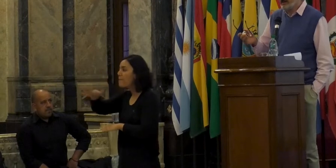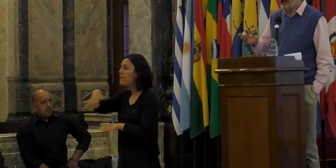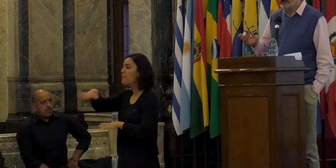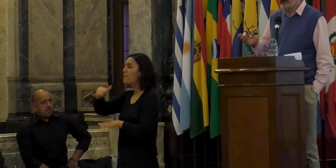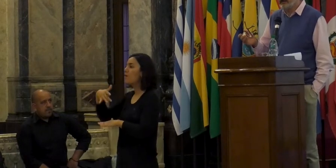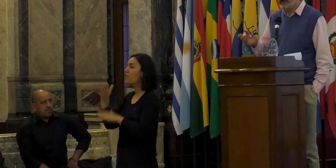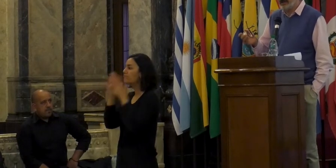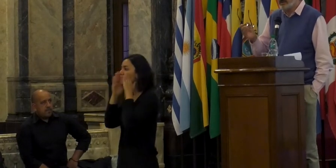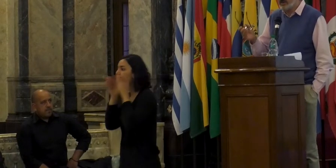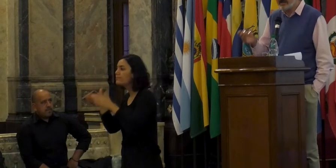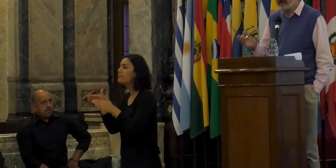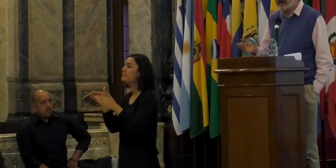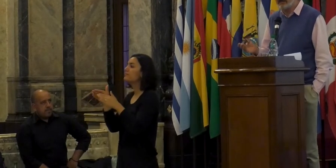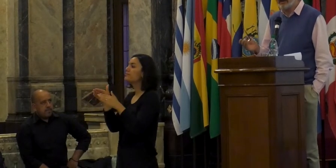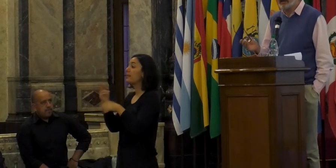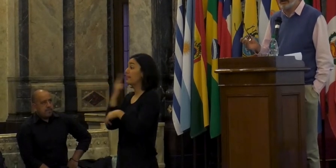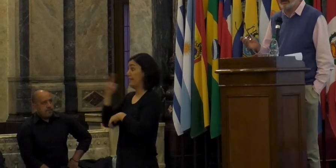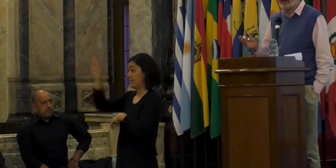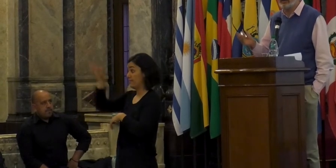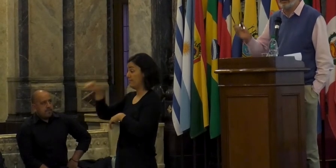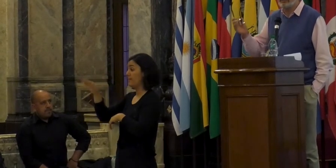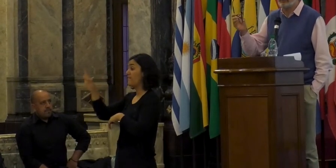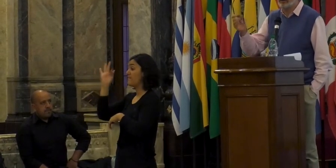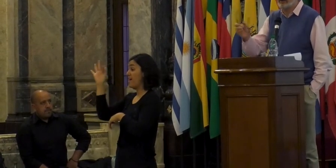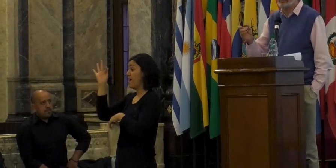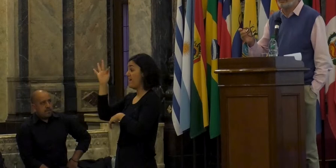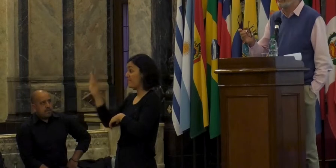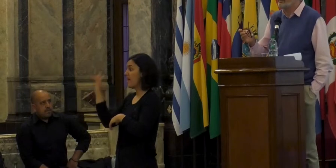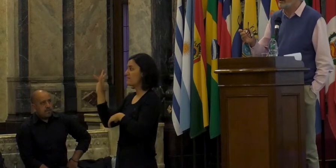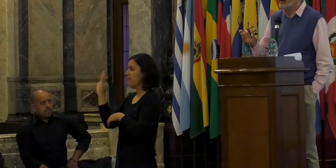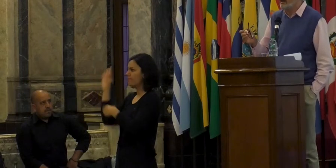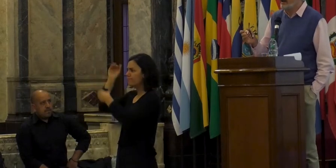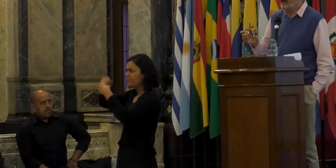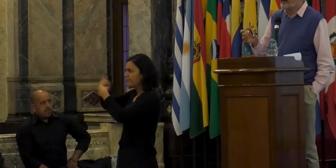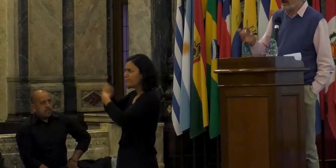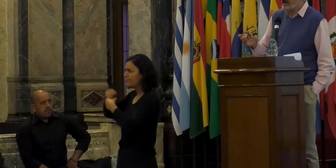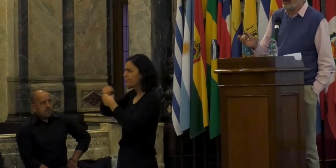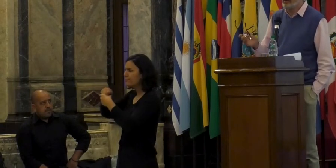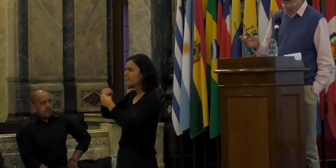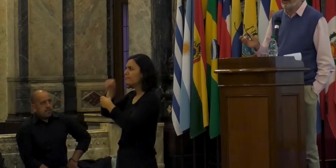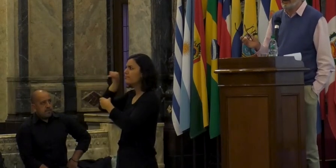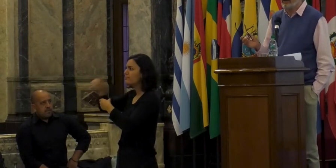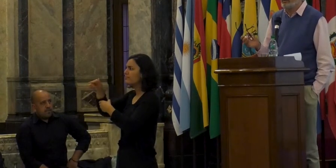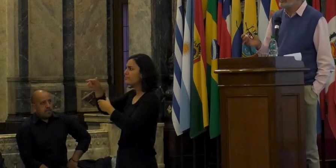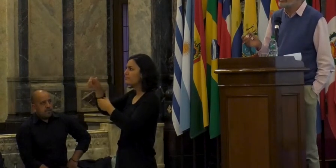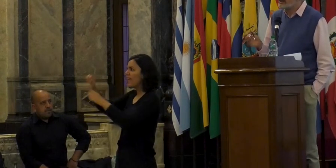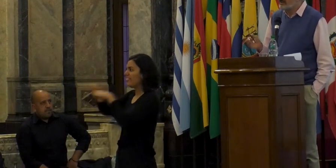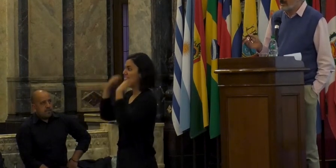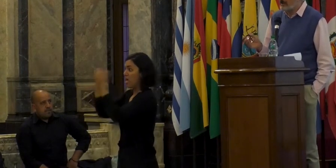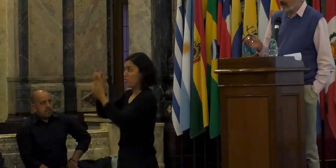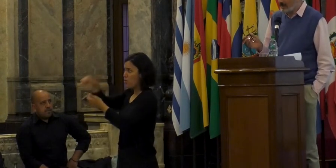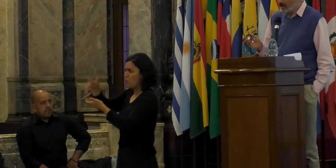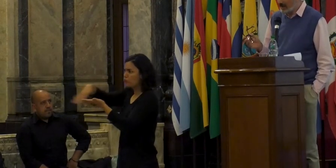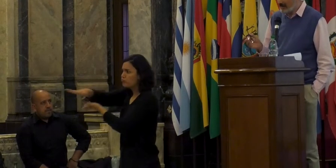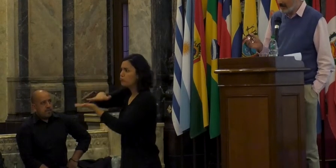en el año 43 en Francia, cuando los meten todos en aquel estadio, tuvieron